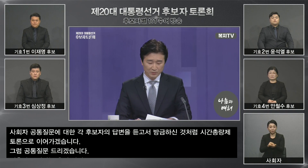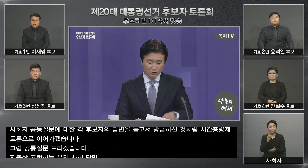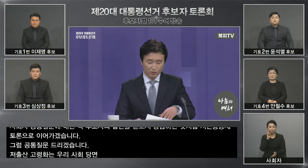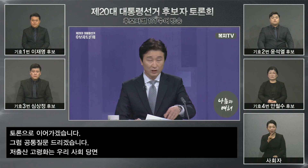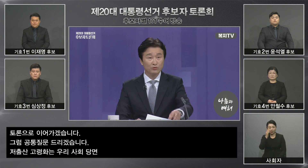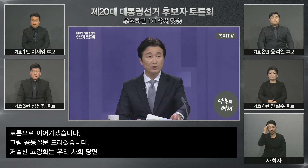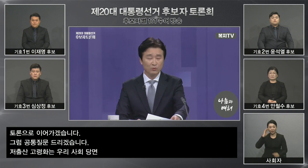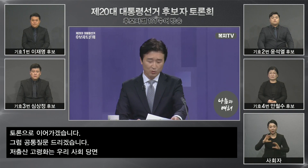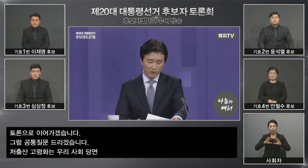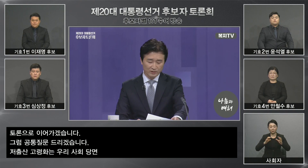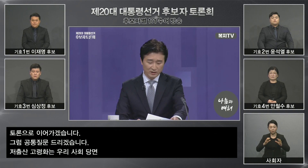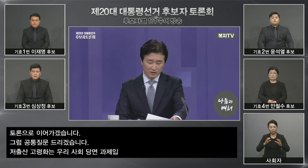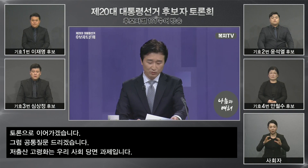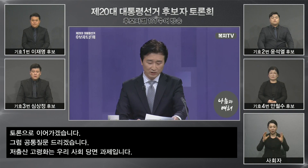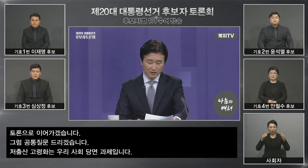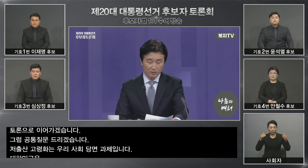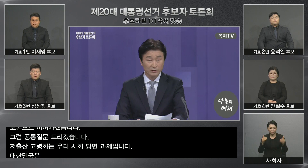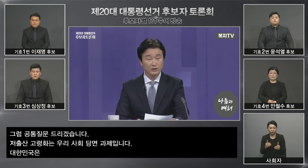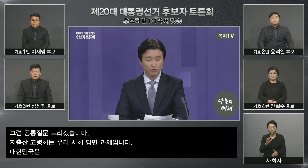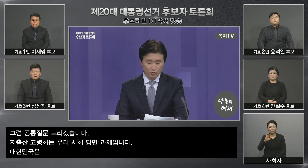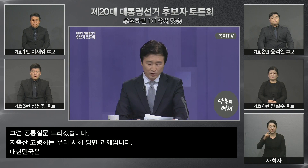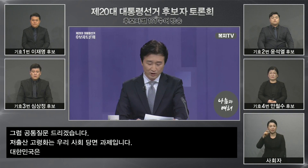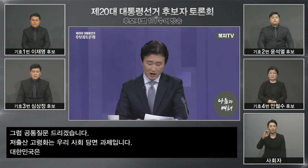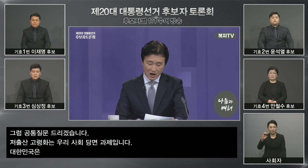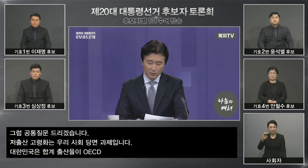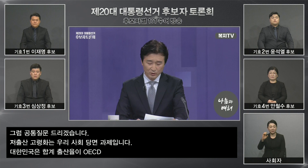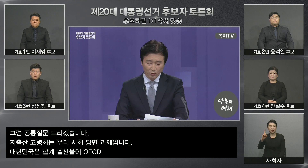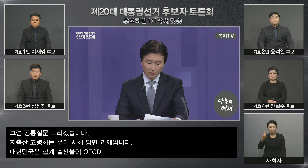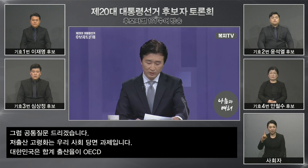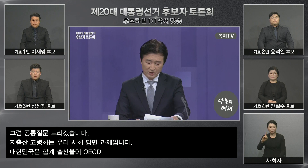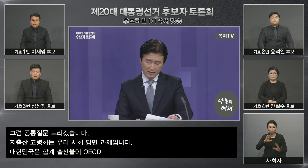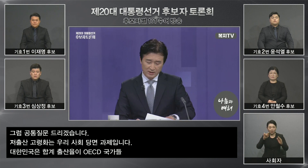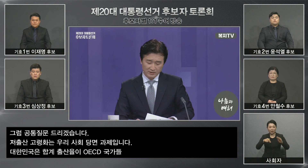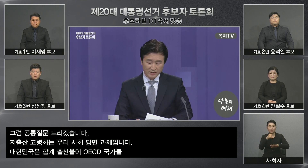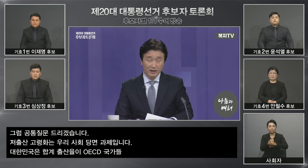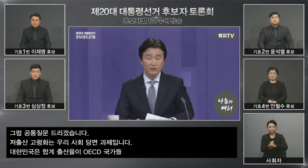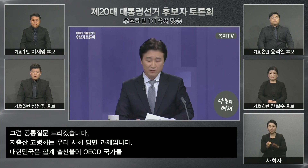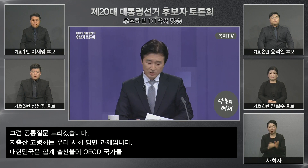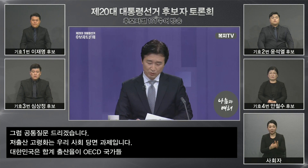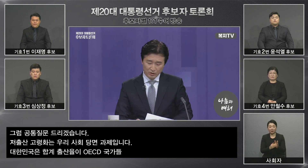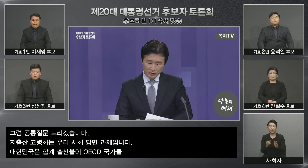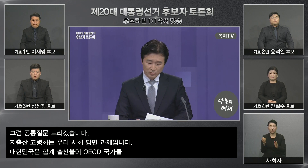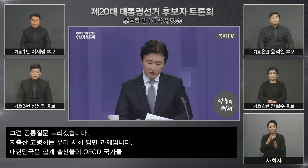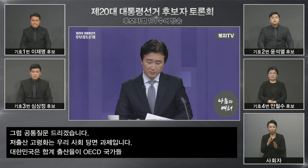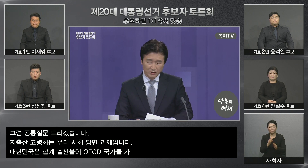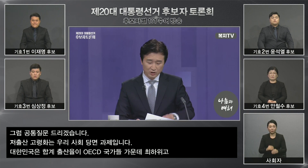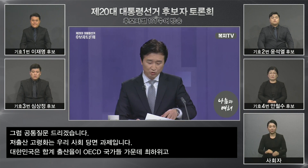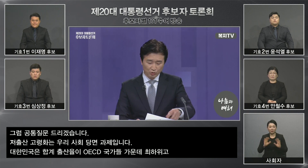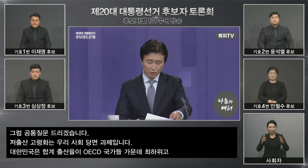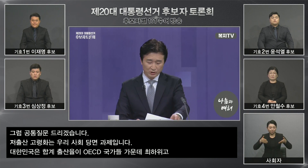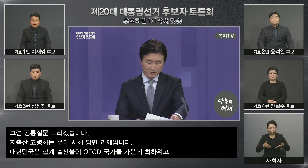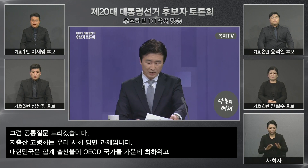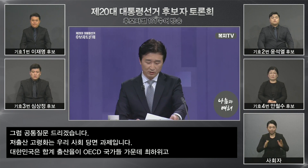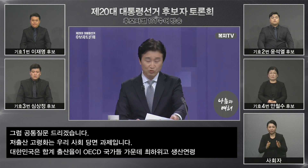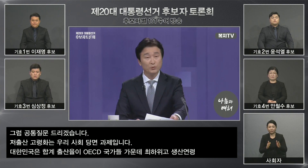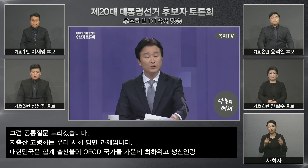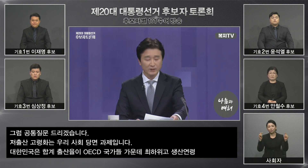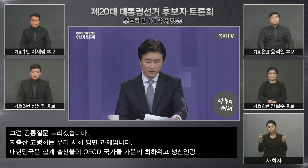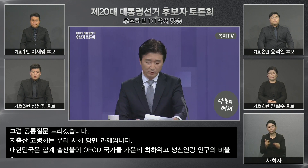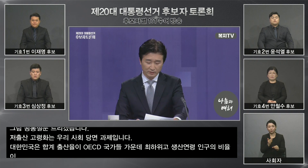대한민국은 합계 출산율이 OECD 국가들 가운데 최하위고 생산 연령 인구의 비율이 급격히 줄어들고